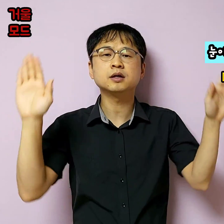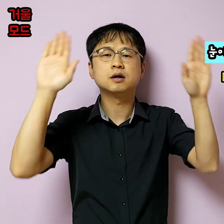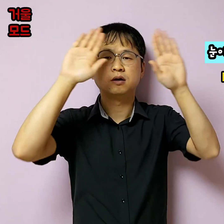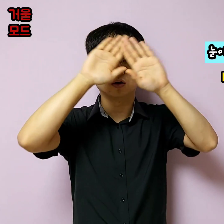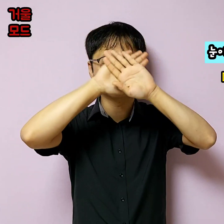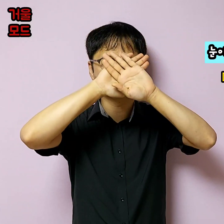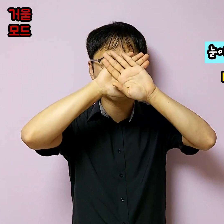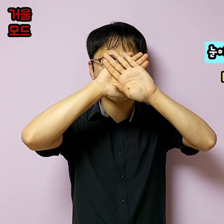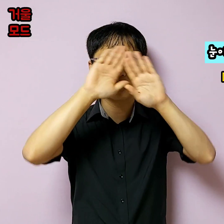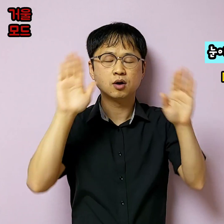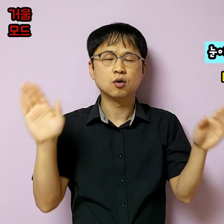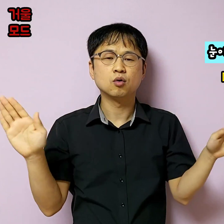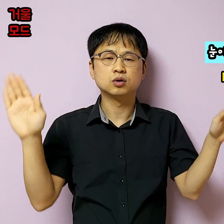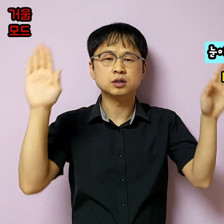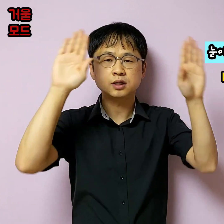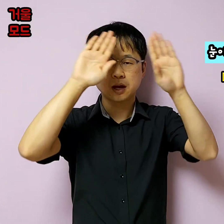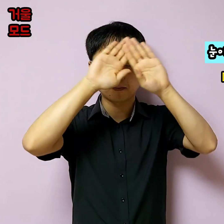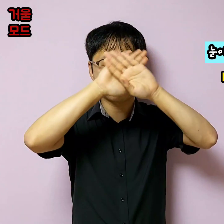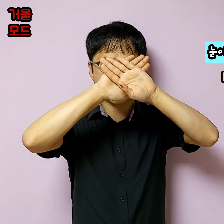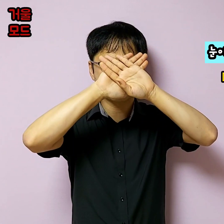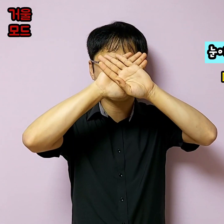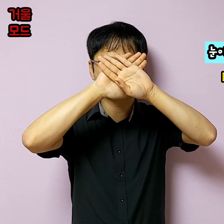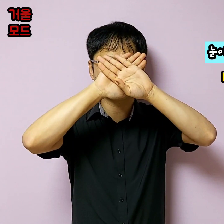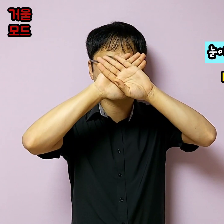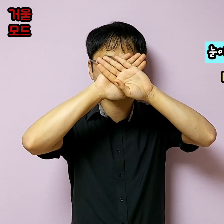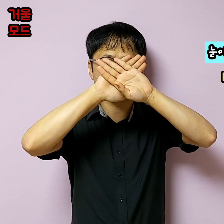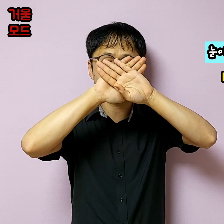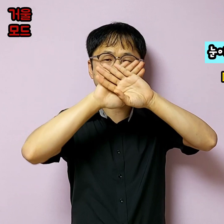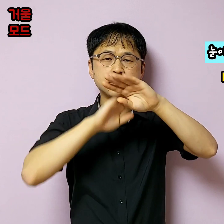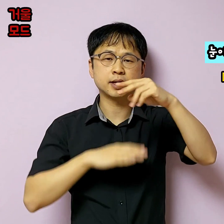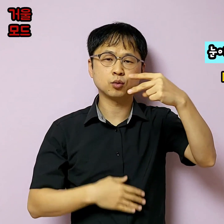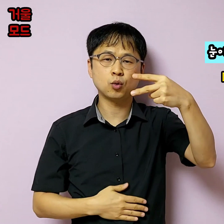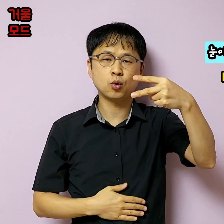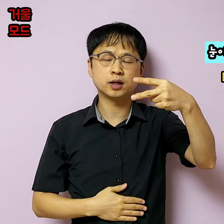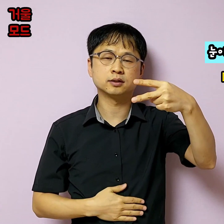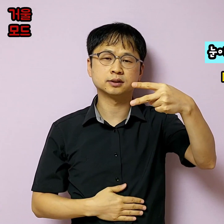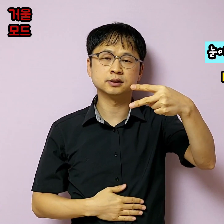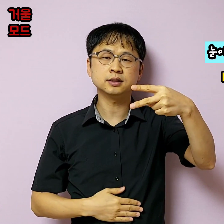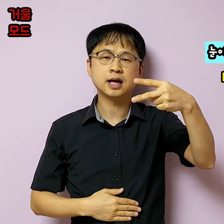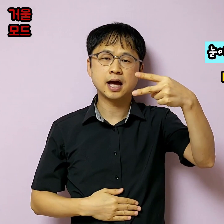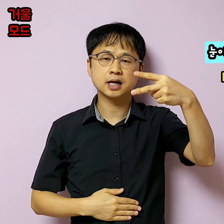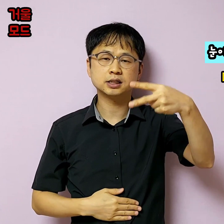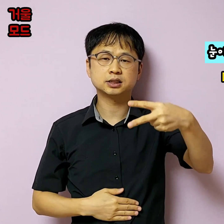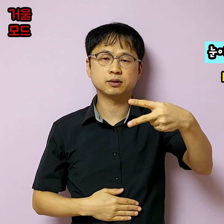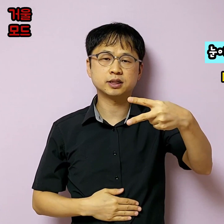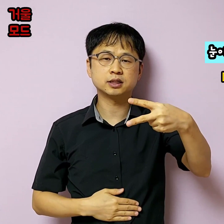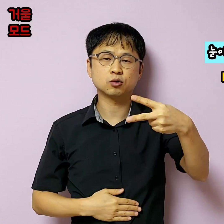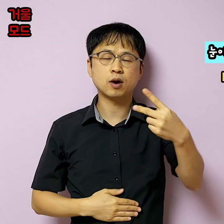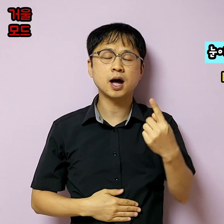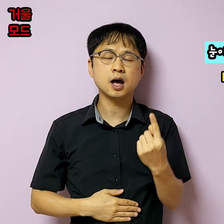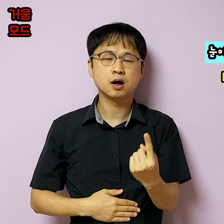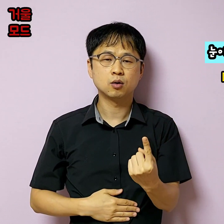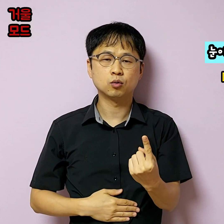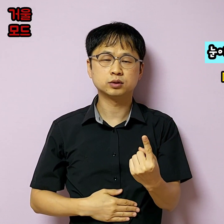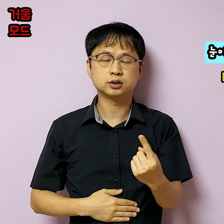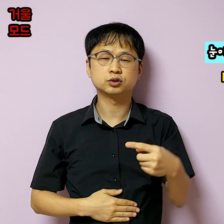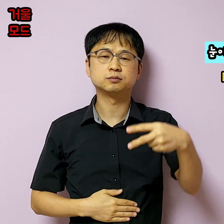하면 어둡다 혹은 밤이란 수어가 되고요. 밤에도 하는 것은 한글지와 디귿과 오를